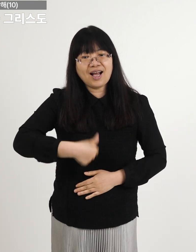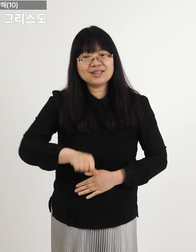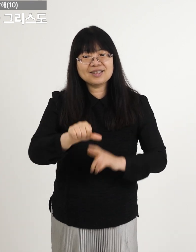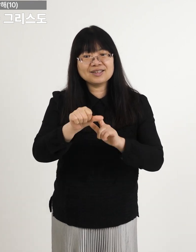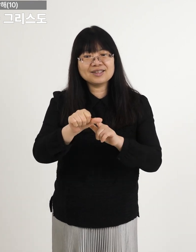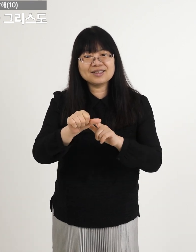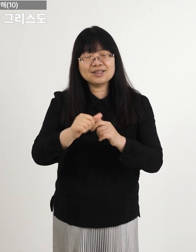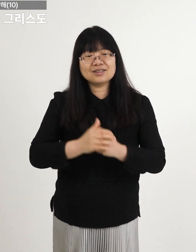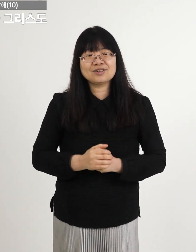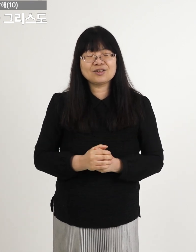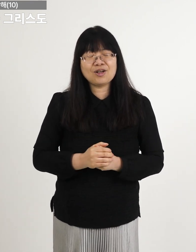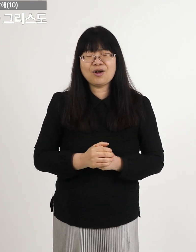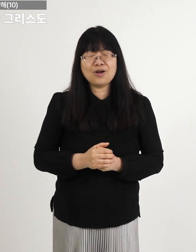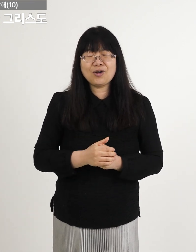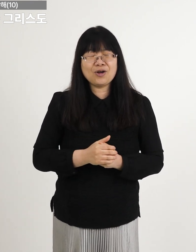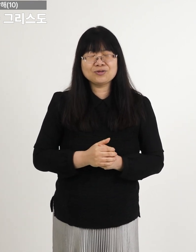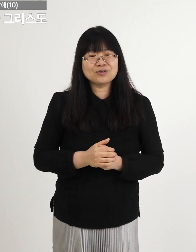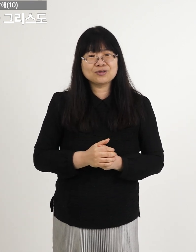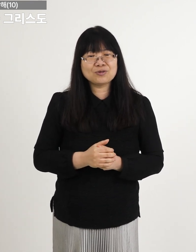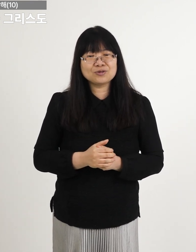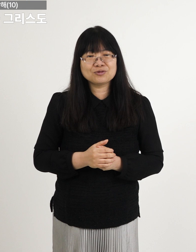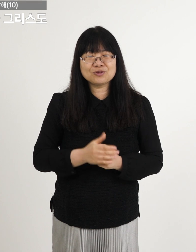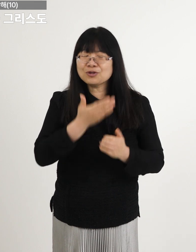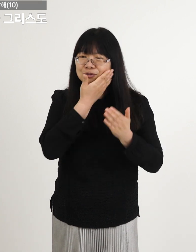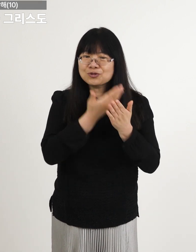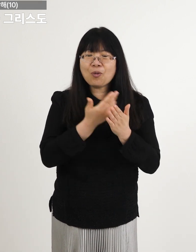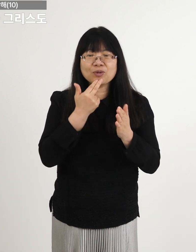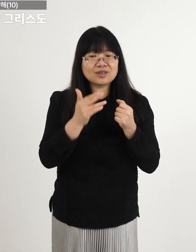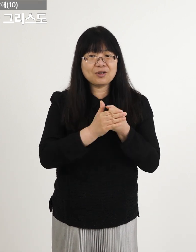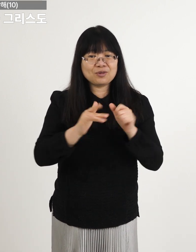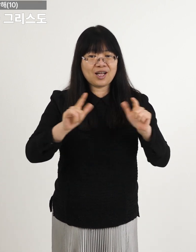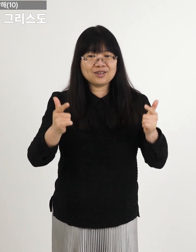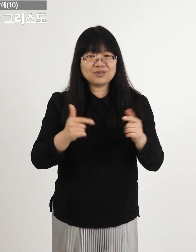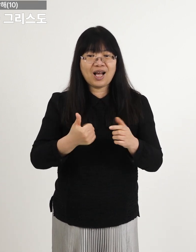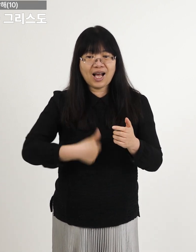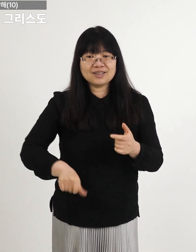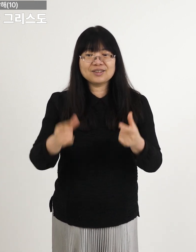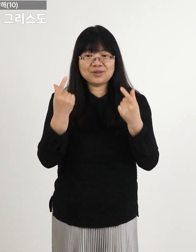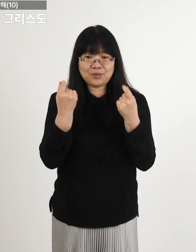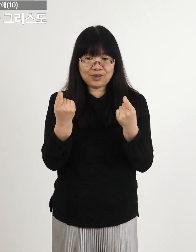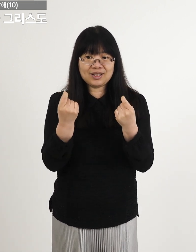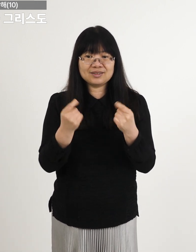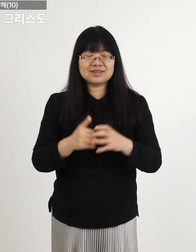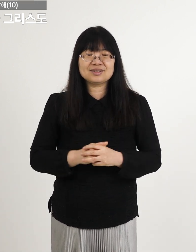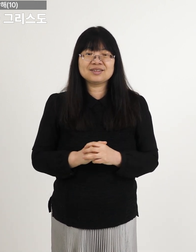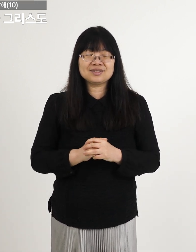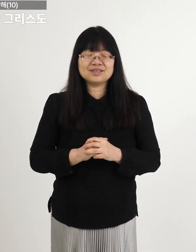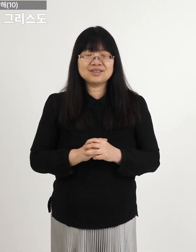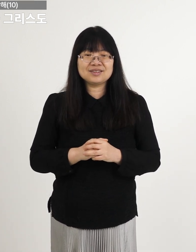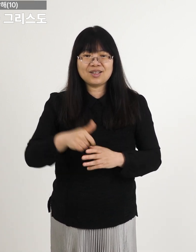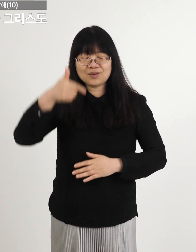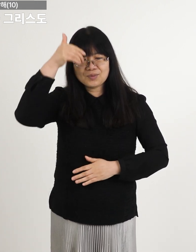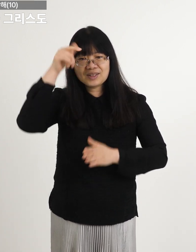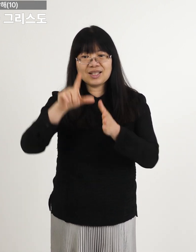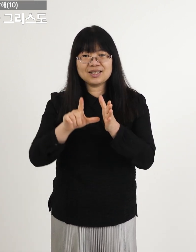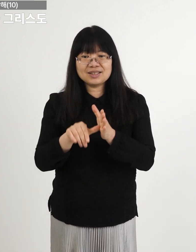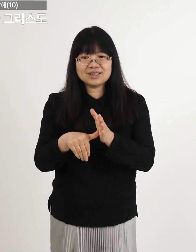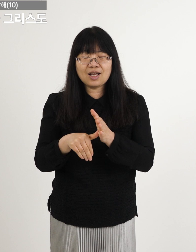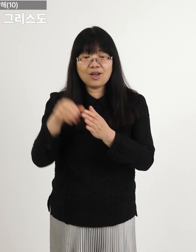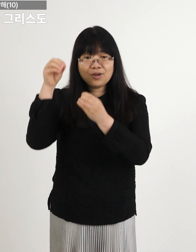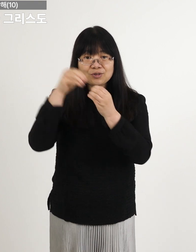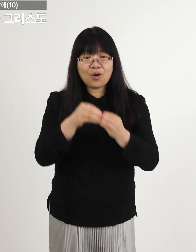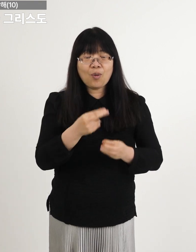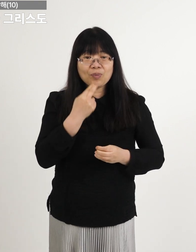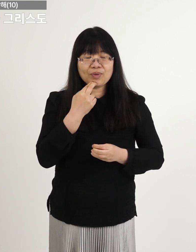아들들이 덜 중요해서도 아니고 아들들과 똑같이 고대 시대에 유업도